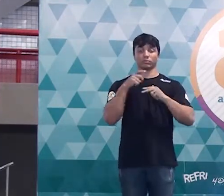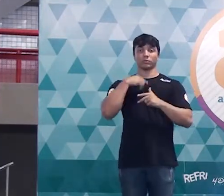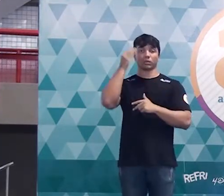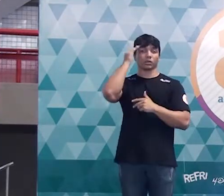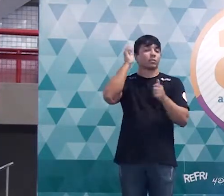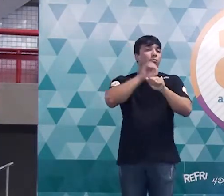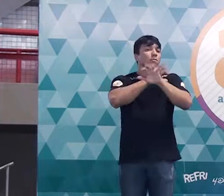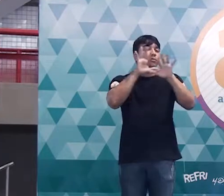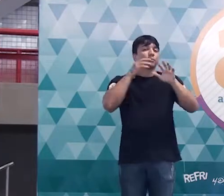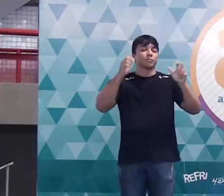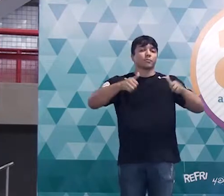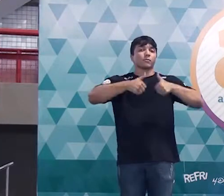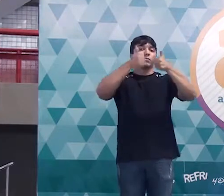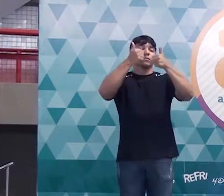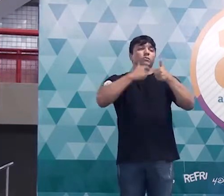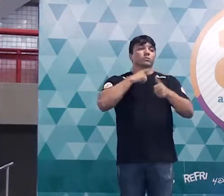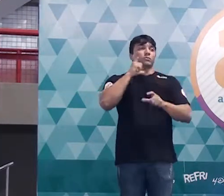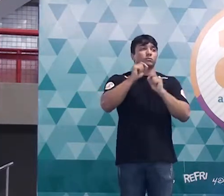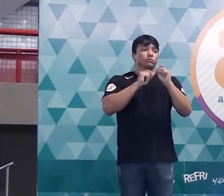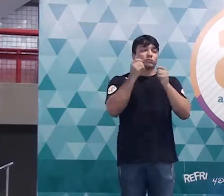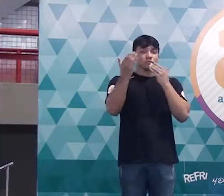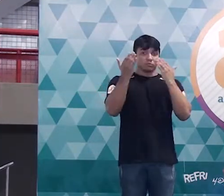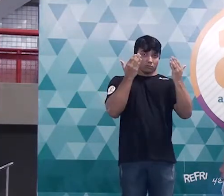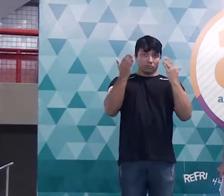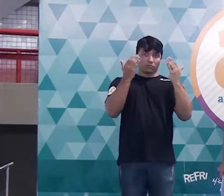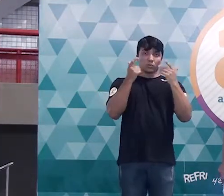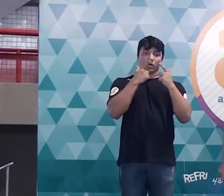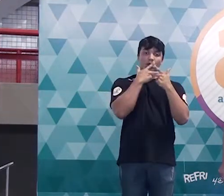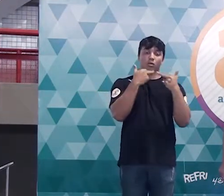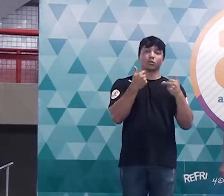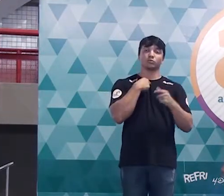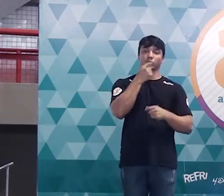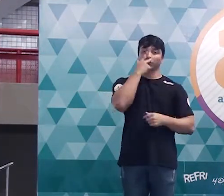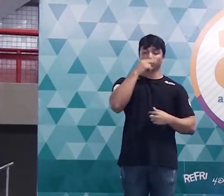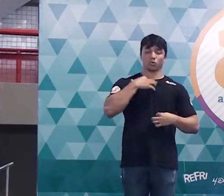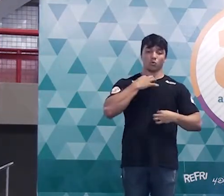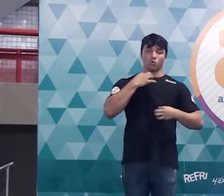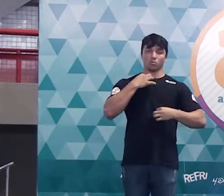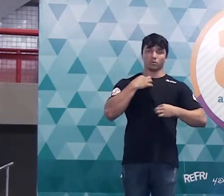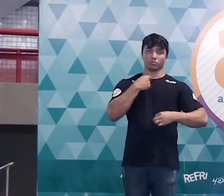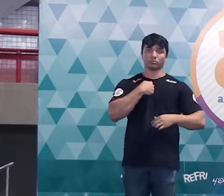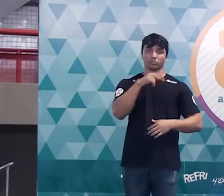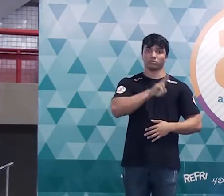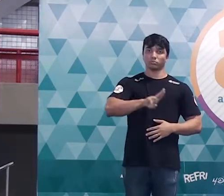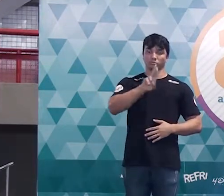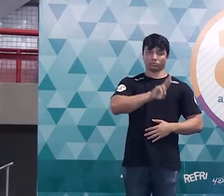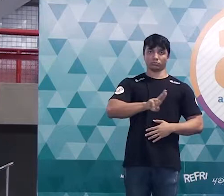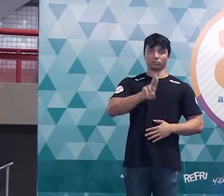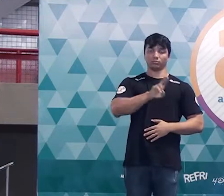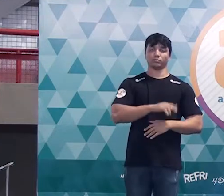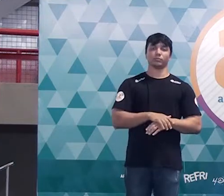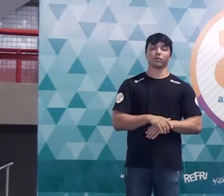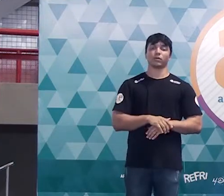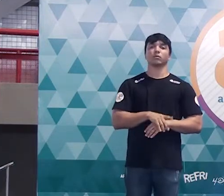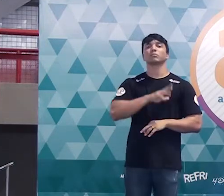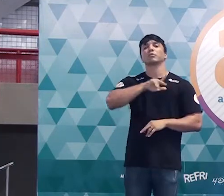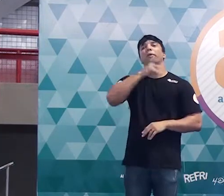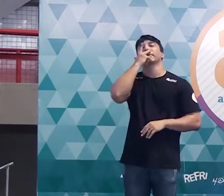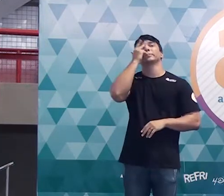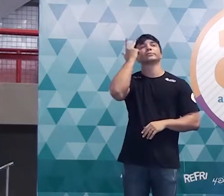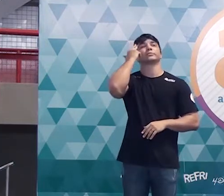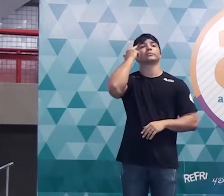entenderem direitinho, eu costumo comparar a linguagem com a roupa que a gente usa. Não é